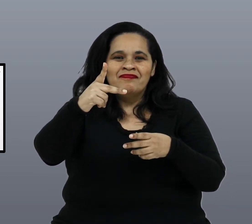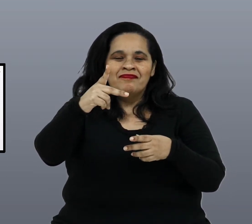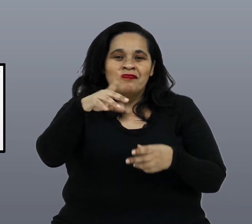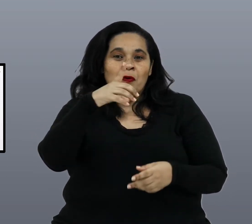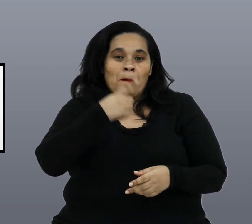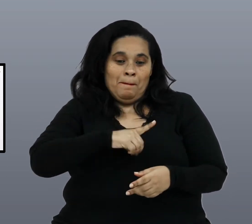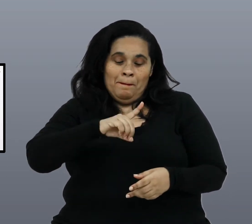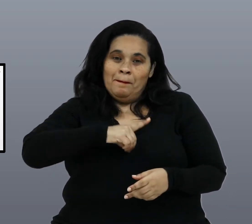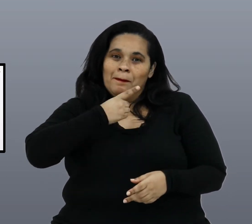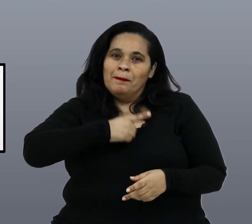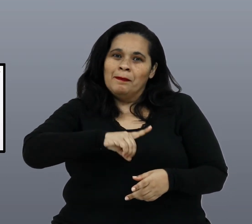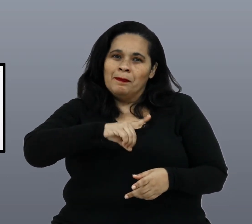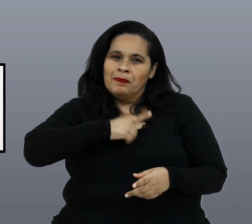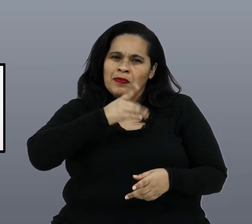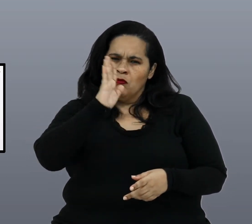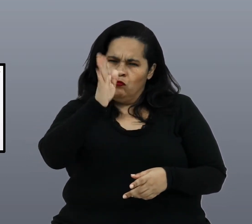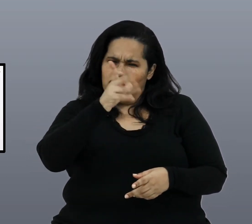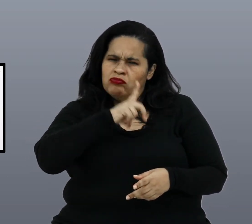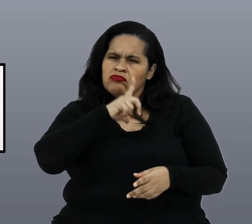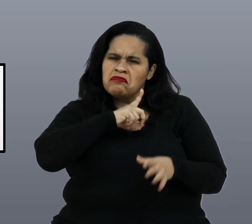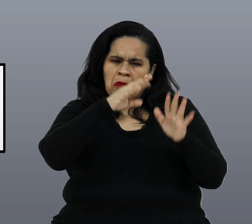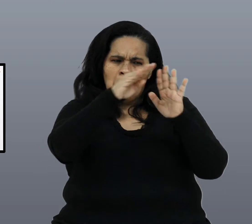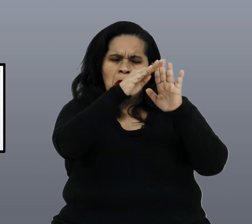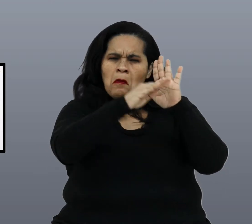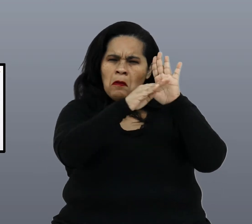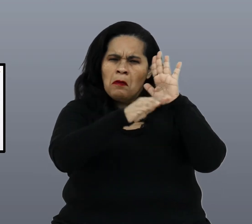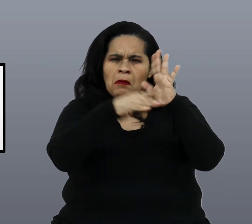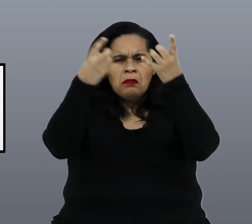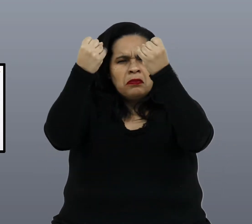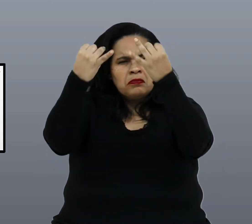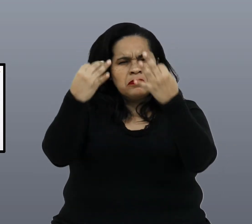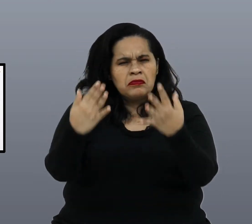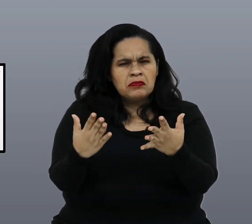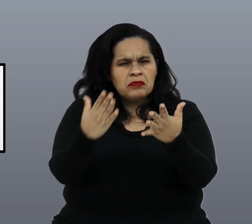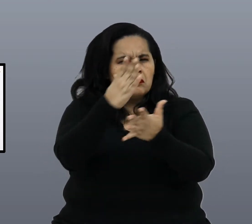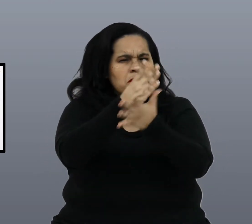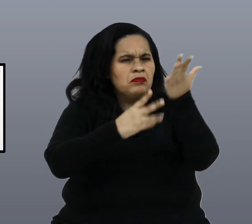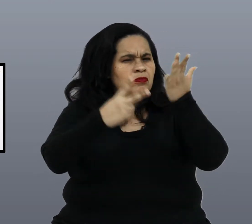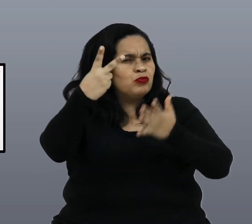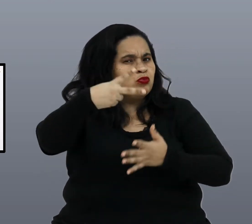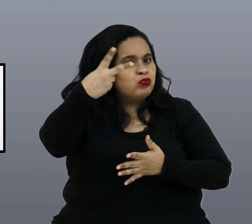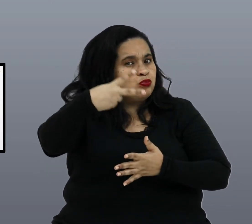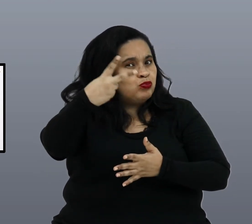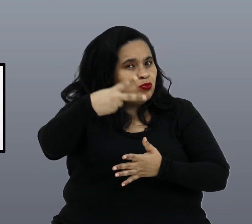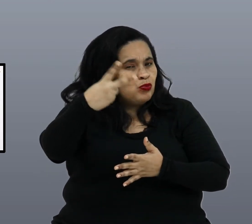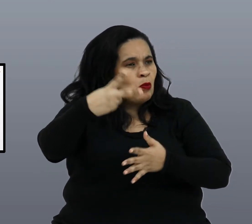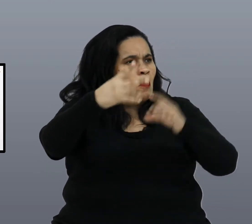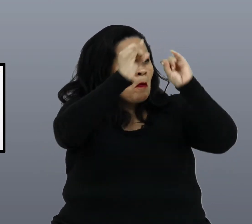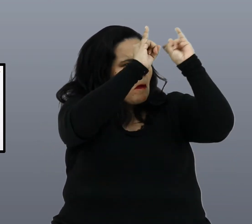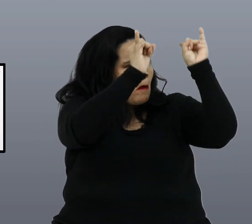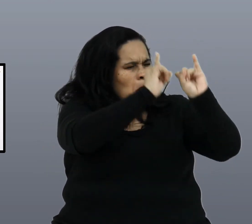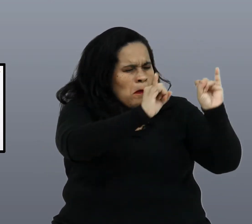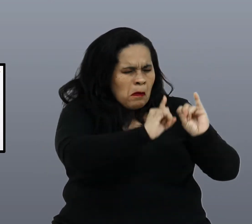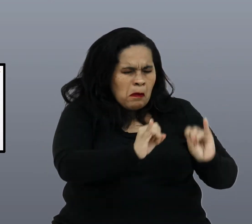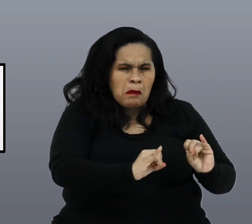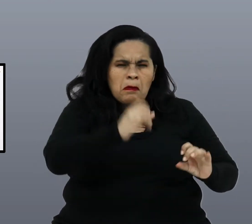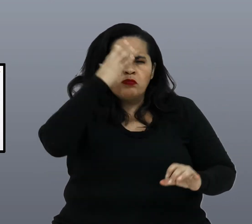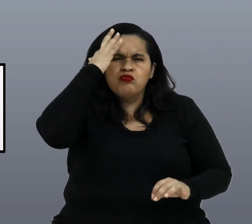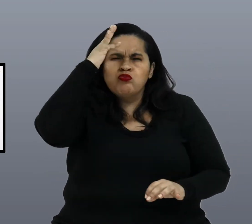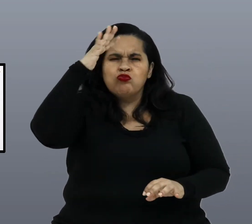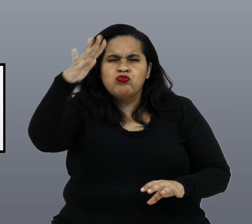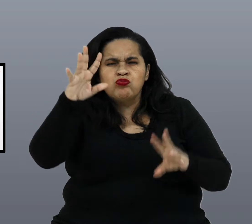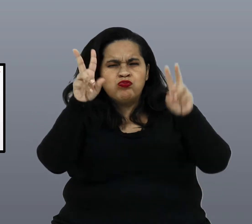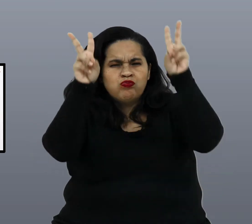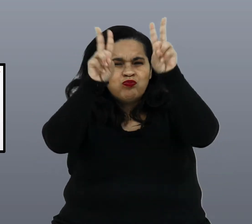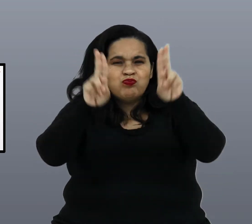um programa onde falamos sobre a profecia do capítulo 2 do livro, a estátua do sonho de Nabucodonosor.